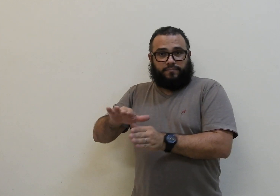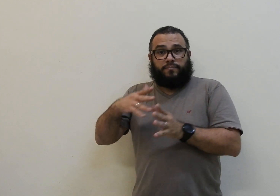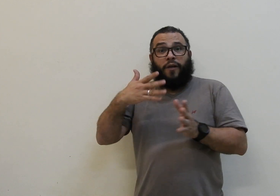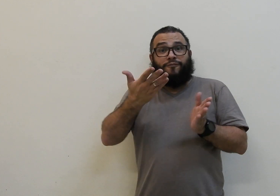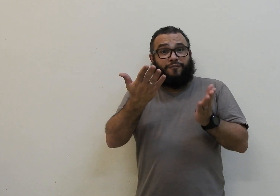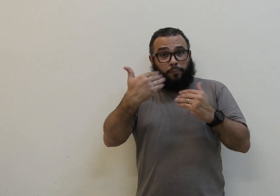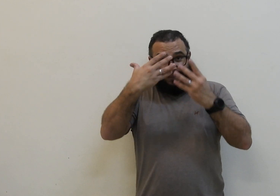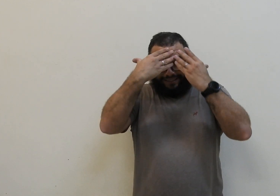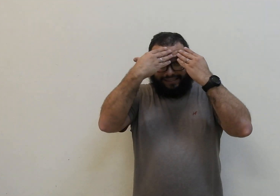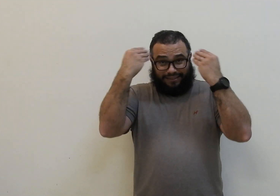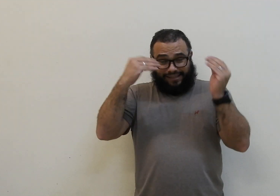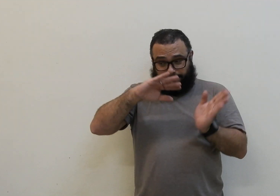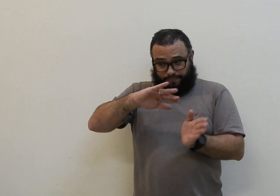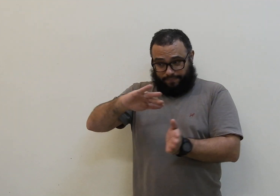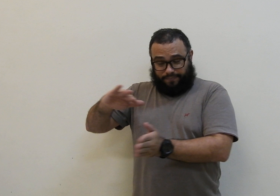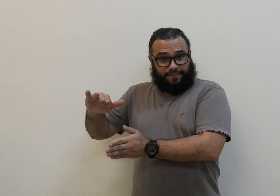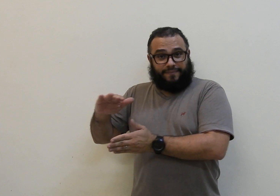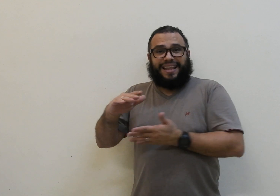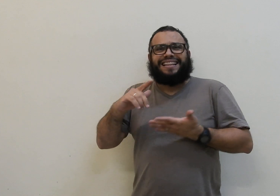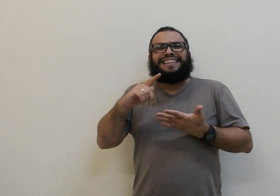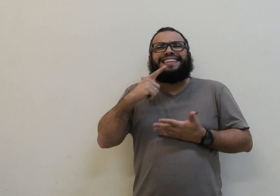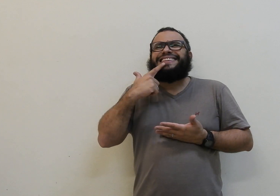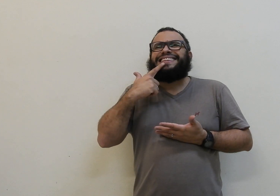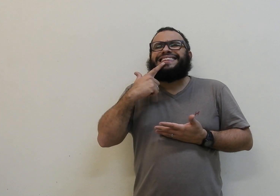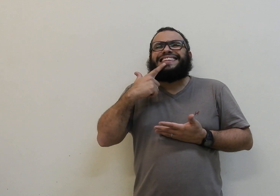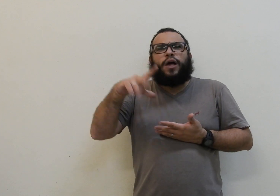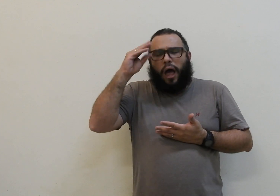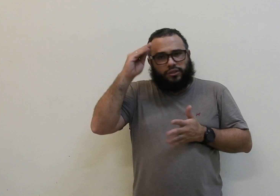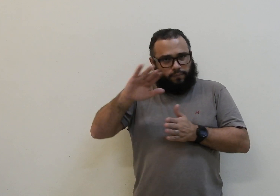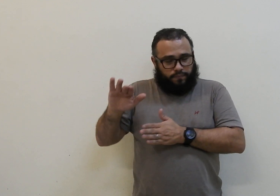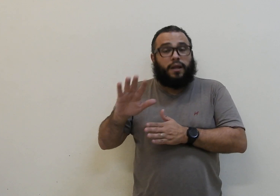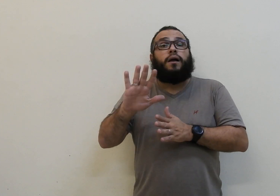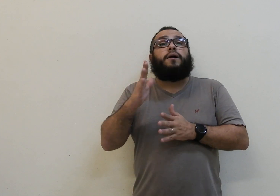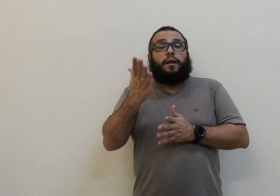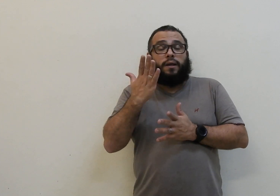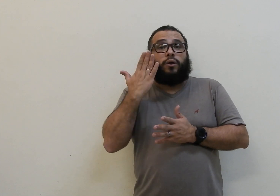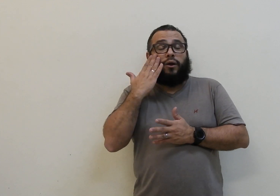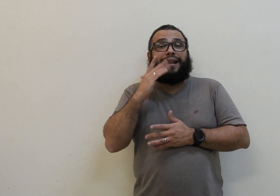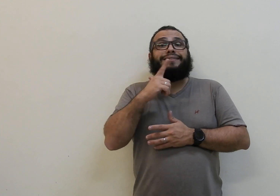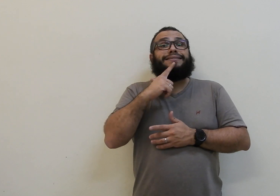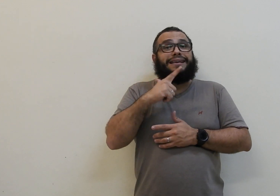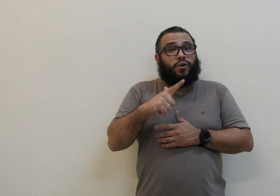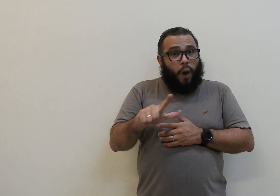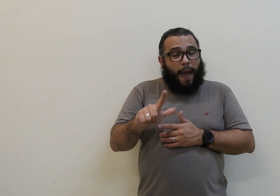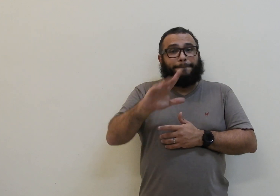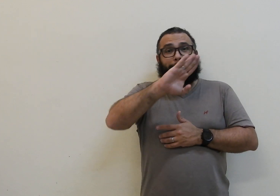textos traduzidos de inglês para português, linguagem de sinais. E é pelo fato de que a